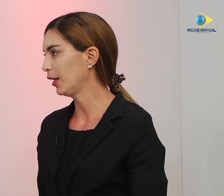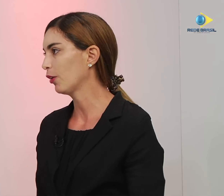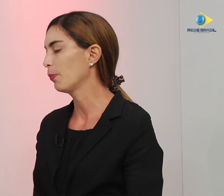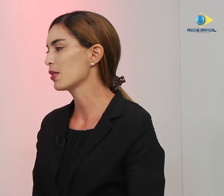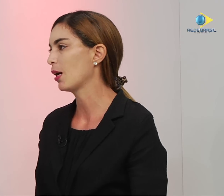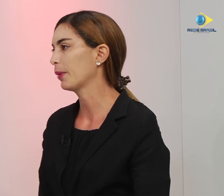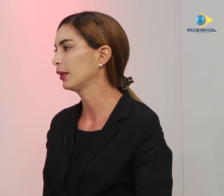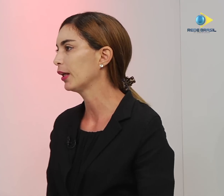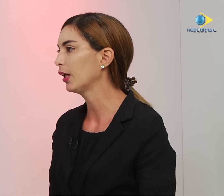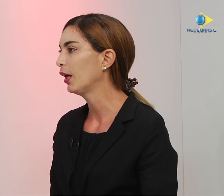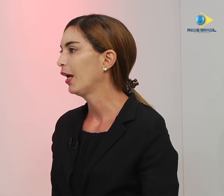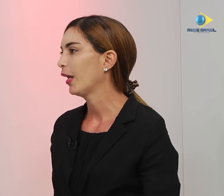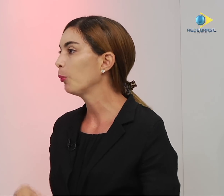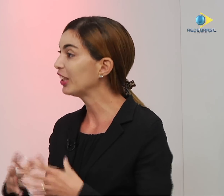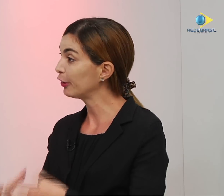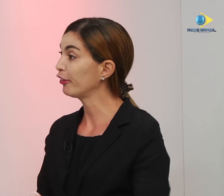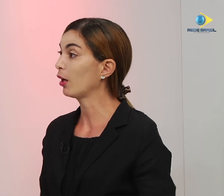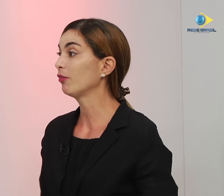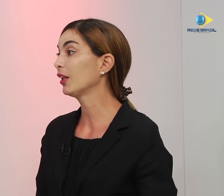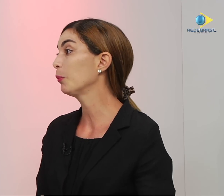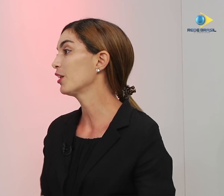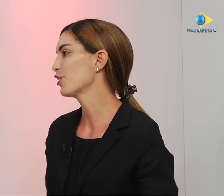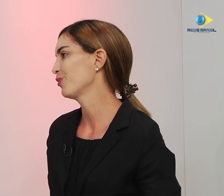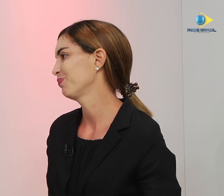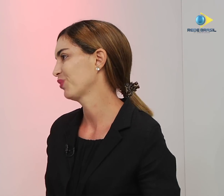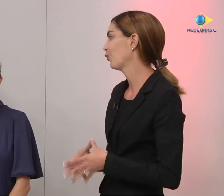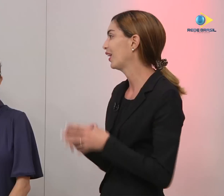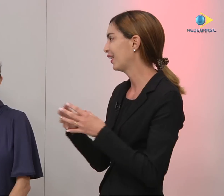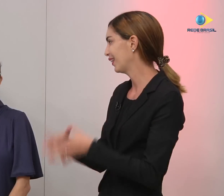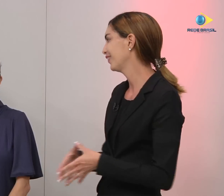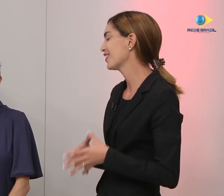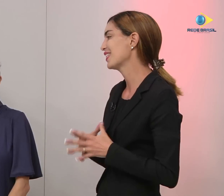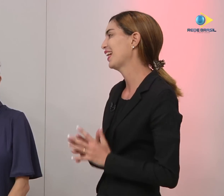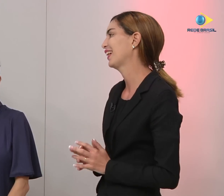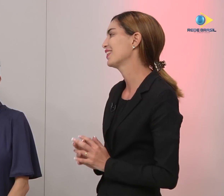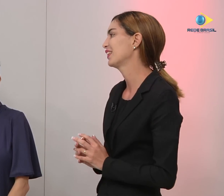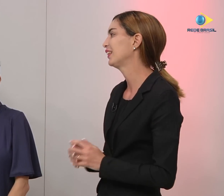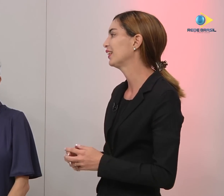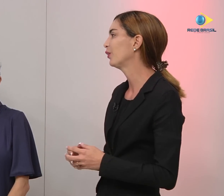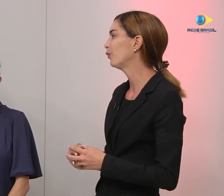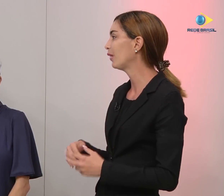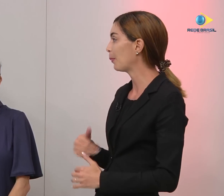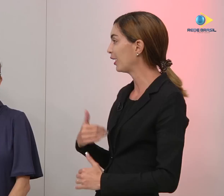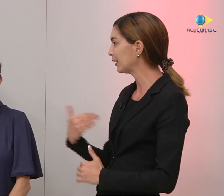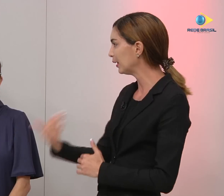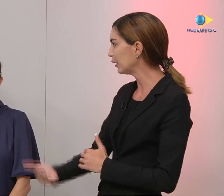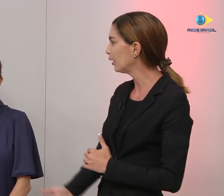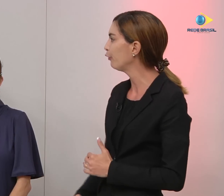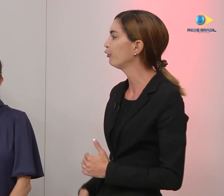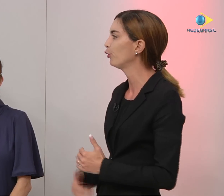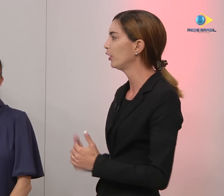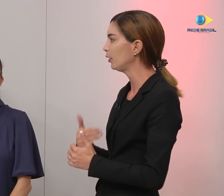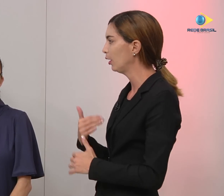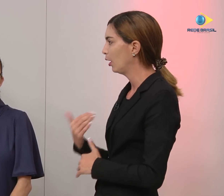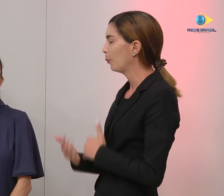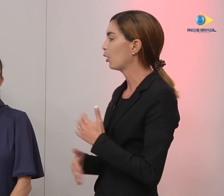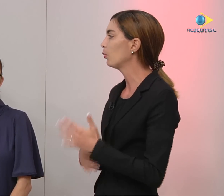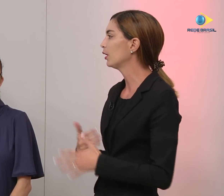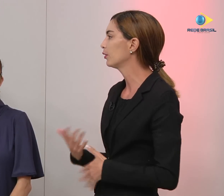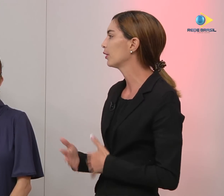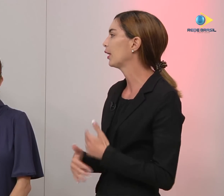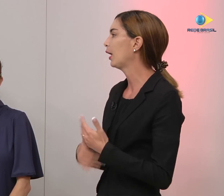eu vi, comecei a aprender, eu me identifiquei com Libras, com a língua de sinais. Então, a partir daí, eu fui